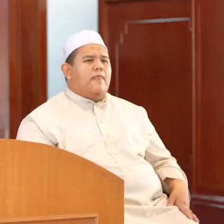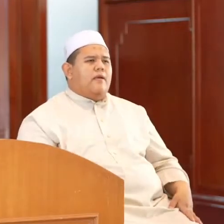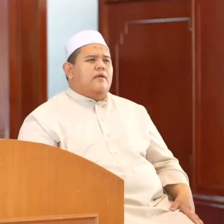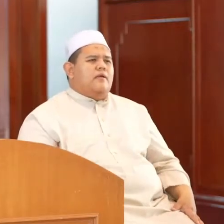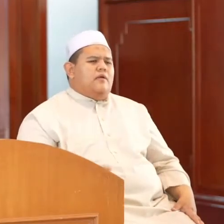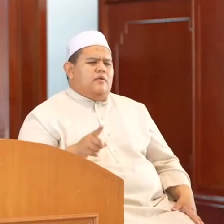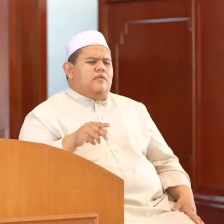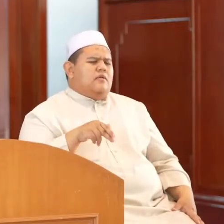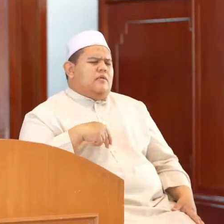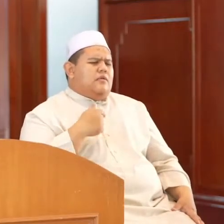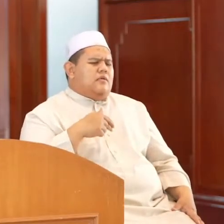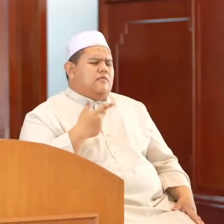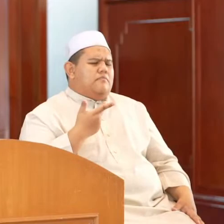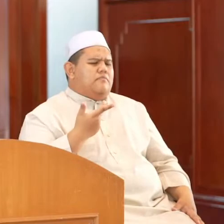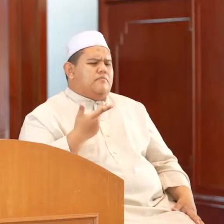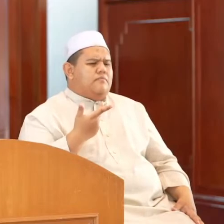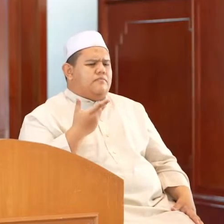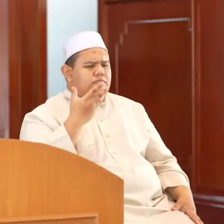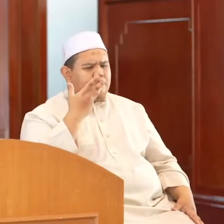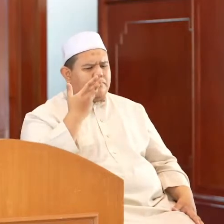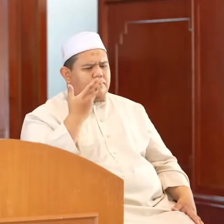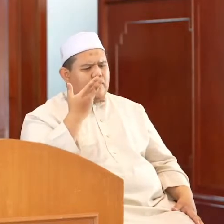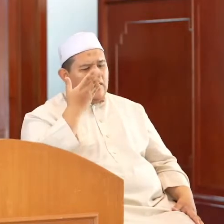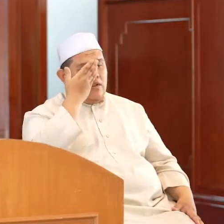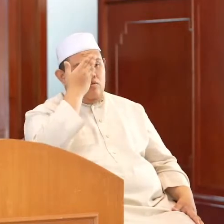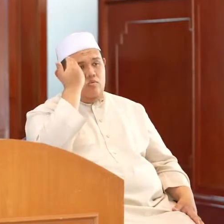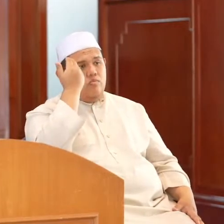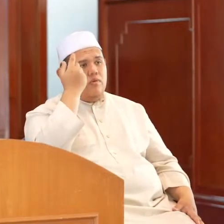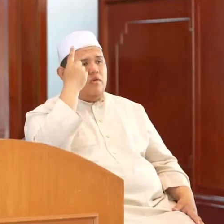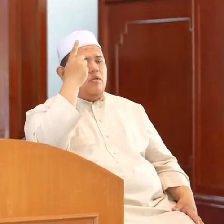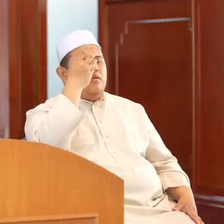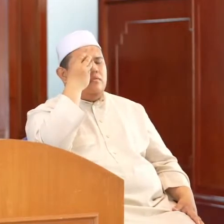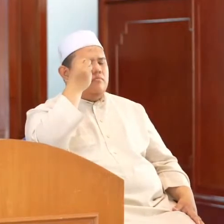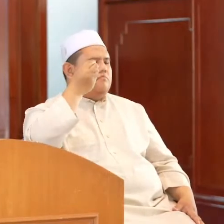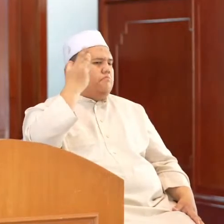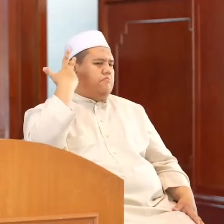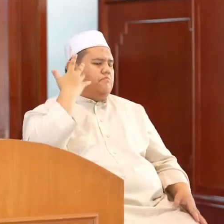dia jadi ghalik, dia jadi asyik, dia jadi lara,